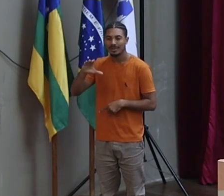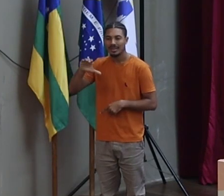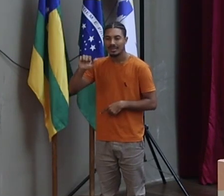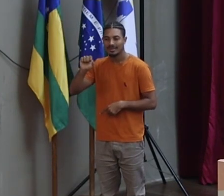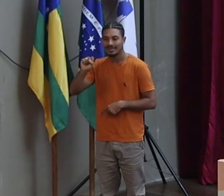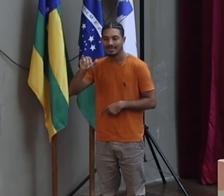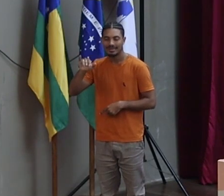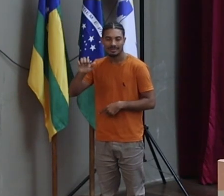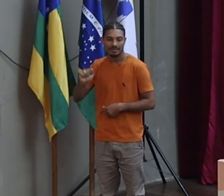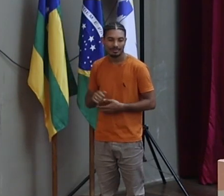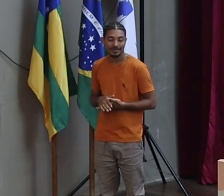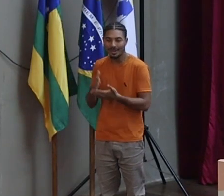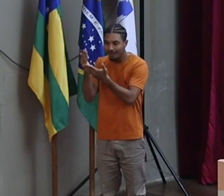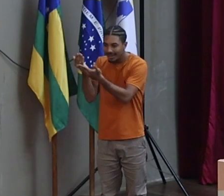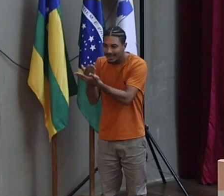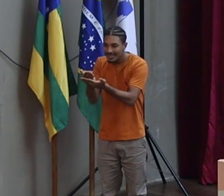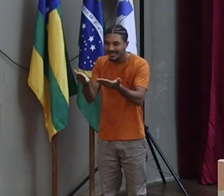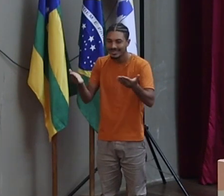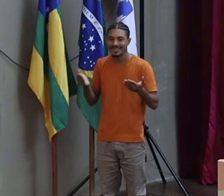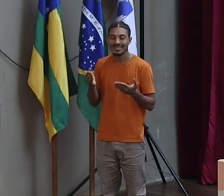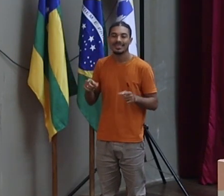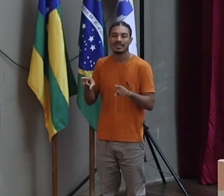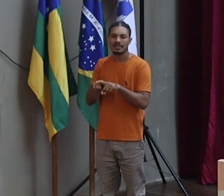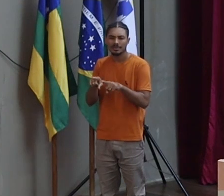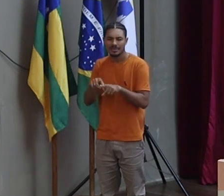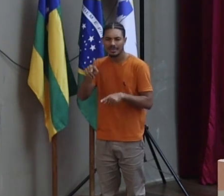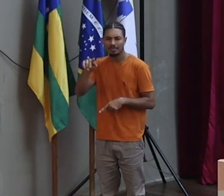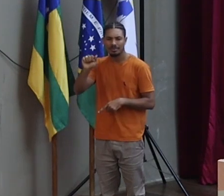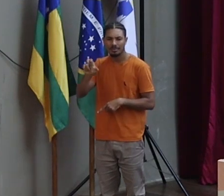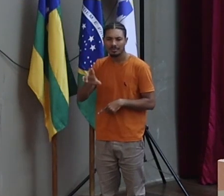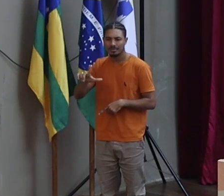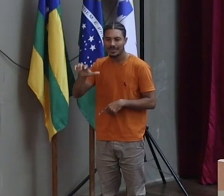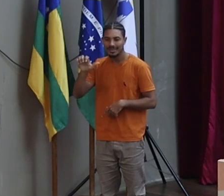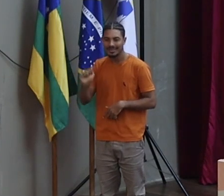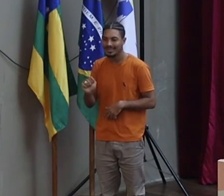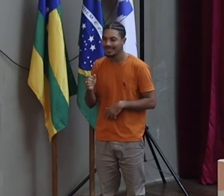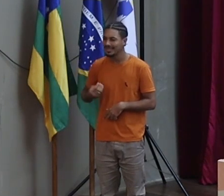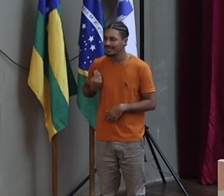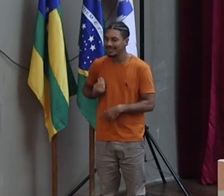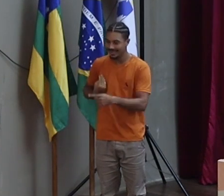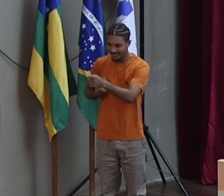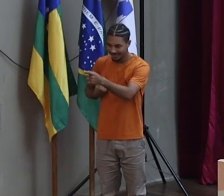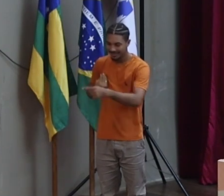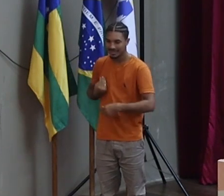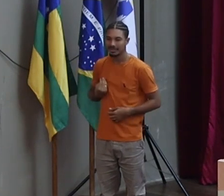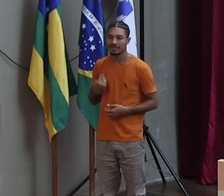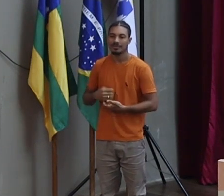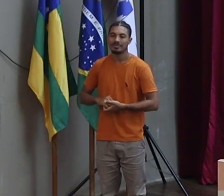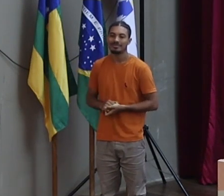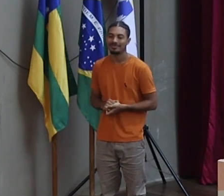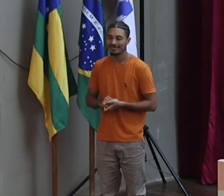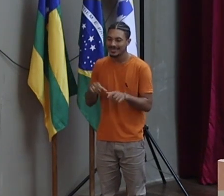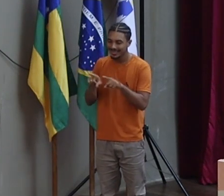Araújo. Então, a essas mulheres, né? Também a Paula está aqui, Paula Zundi, cadê a Paula? A Paula,